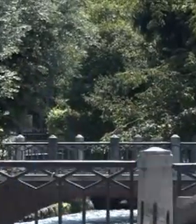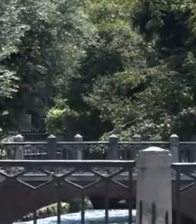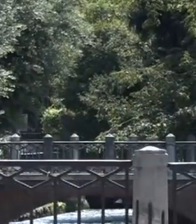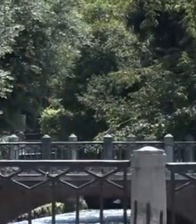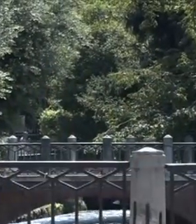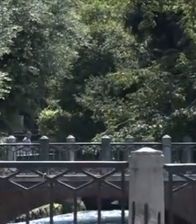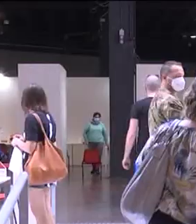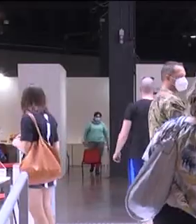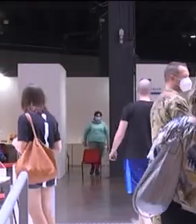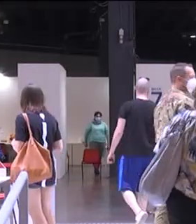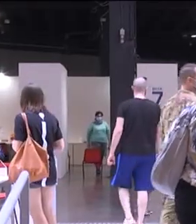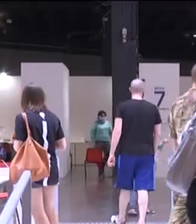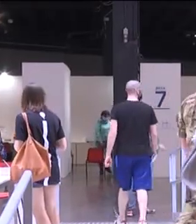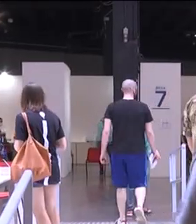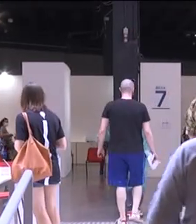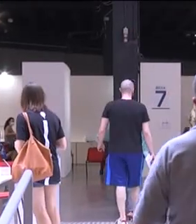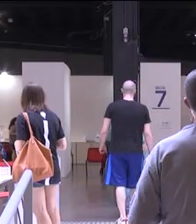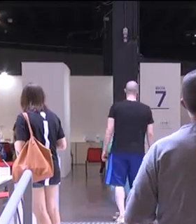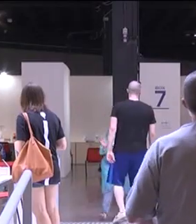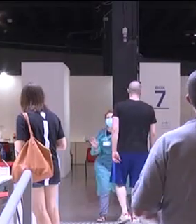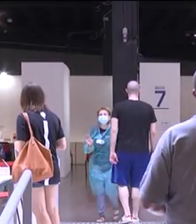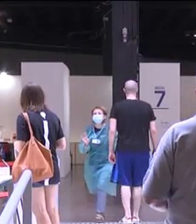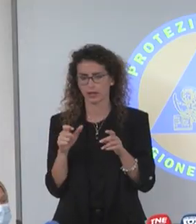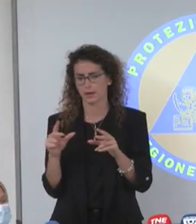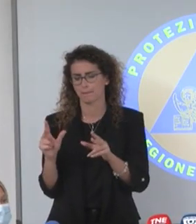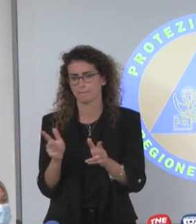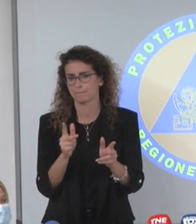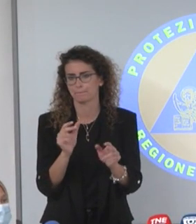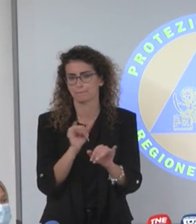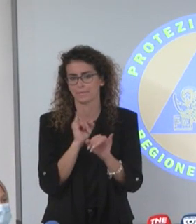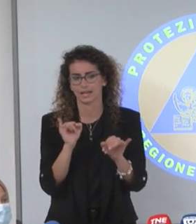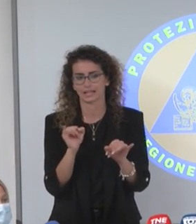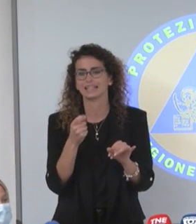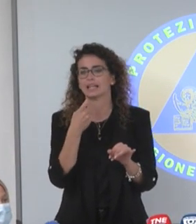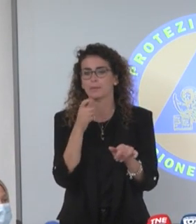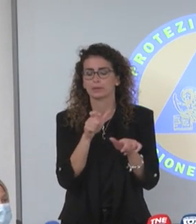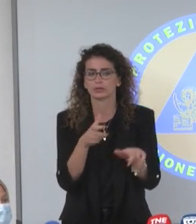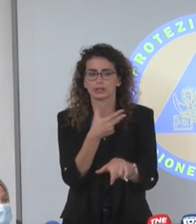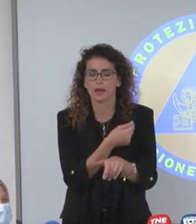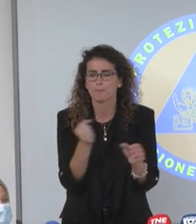dei no-vax irriducibili, le anime sono diverse, una in particolare. Chi ha paura di vaccinarsi?